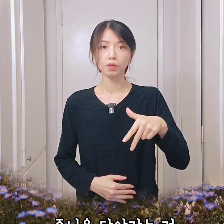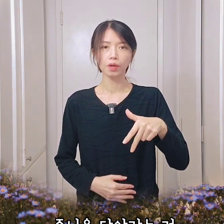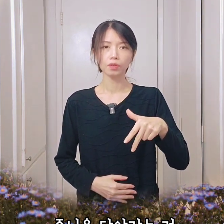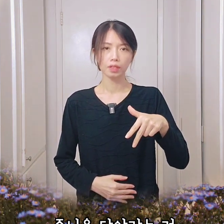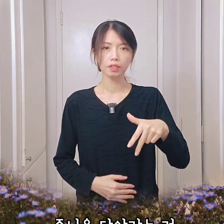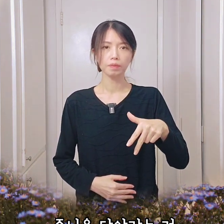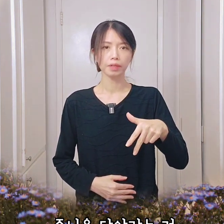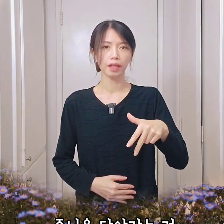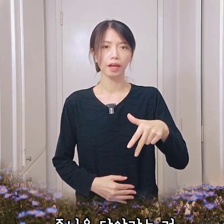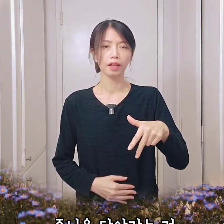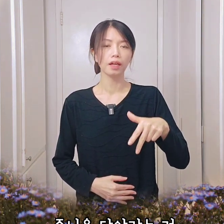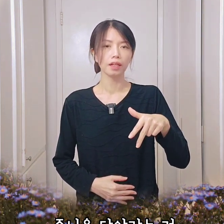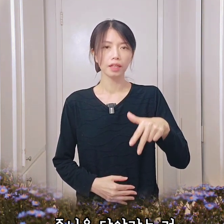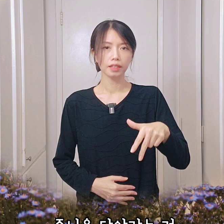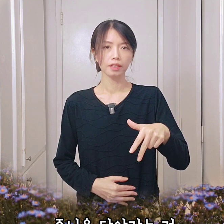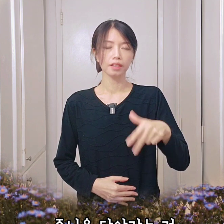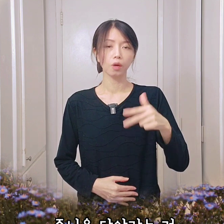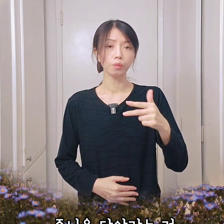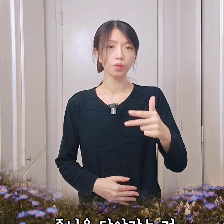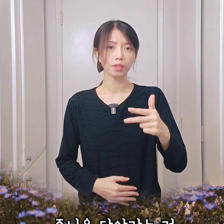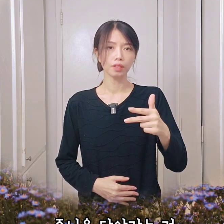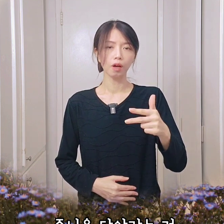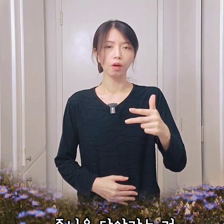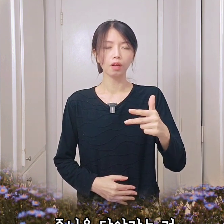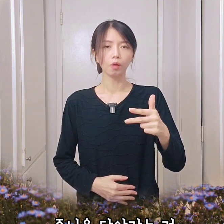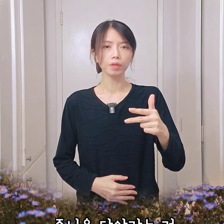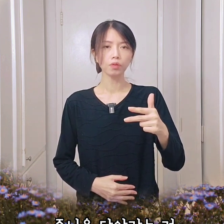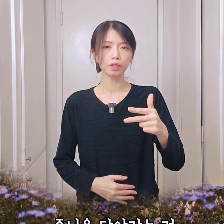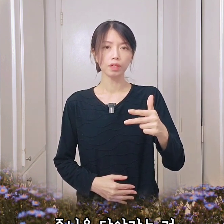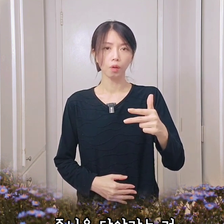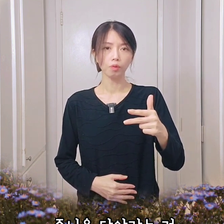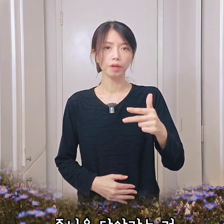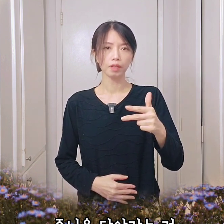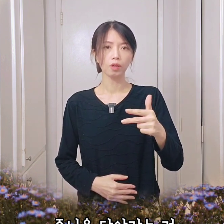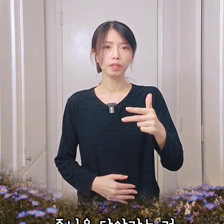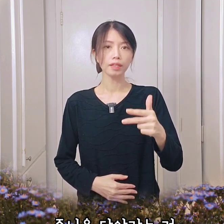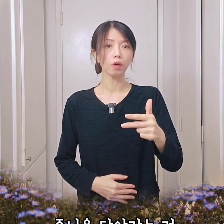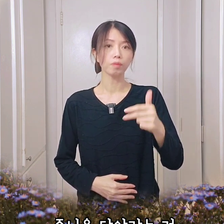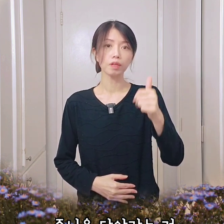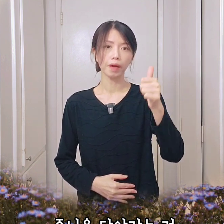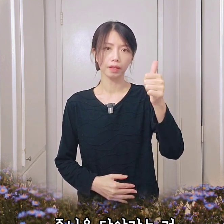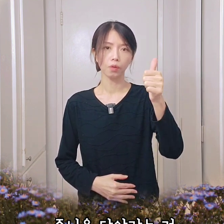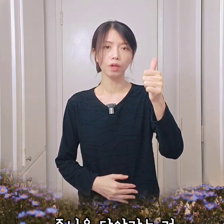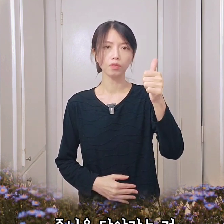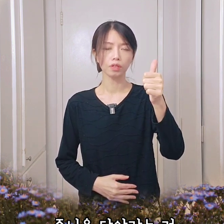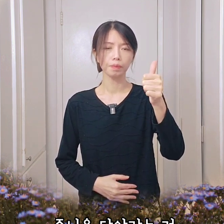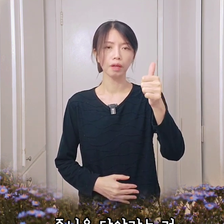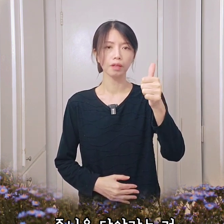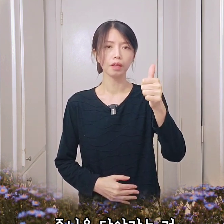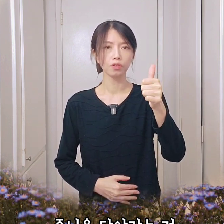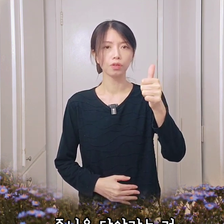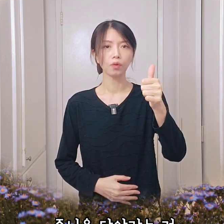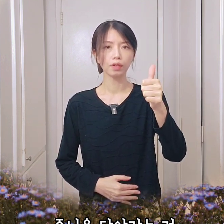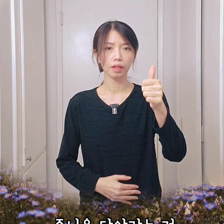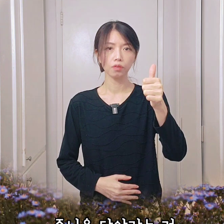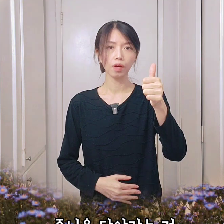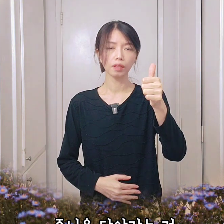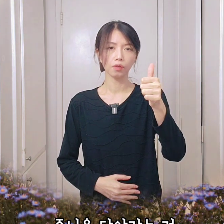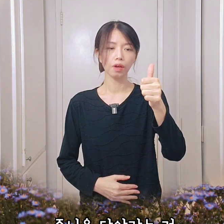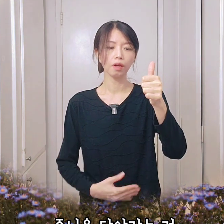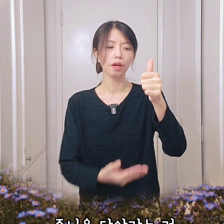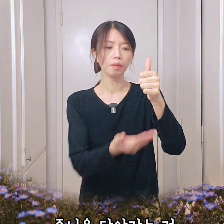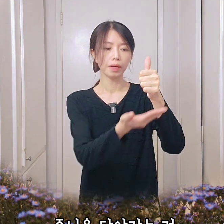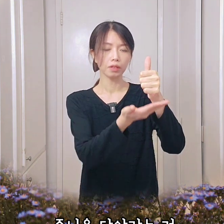두시면 지화로 지읒입니다. 이 지읒을 옆으로 하셔서 검지, 중지를 접으면서 살짝 엄지만 올려주시면 주라고 한 뜻의